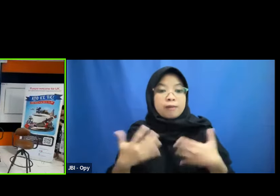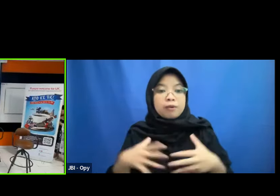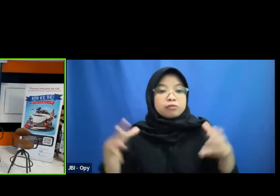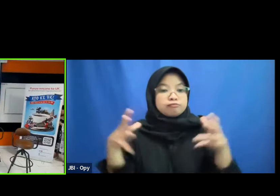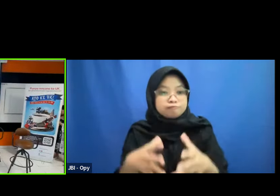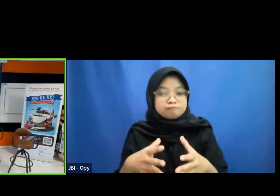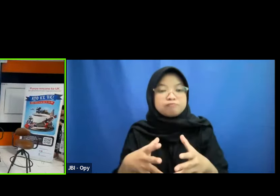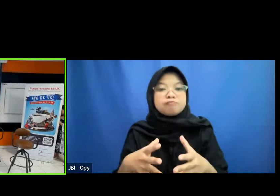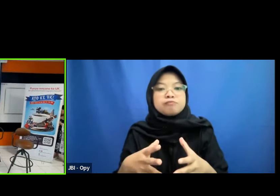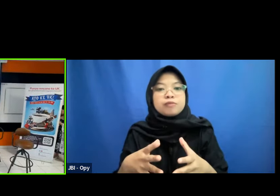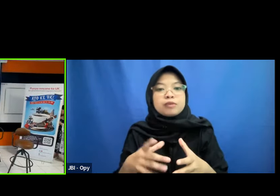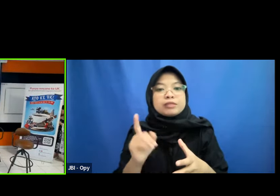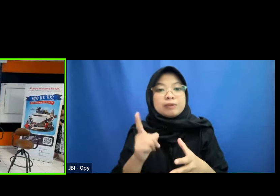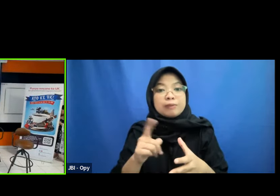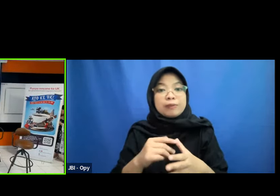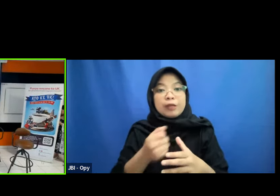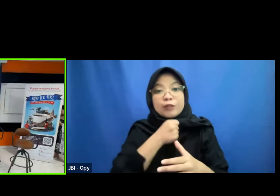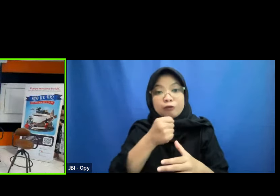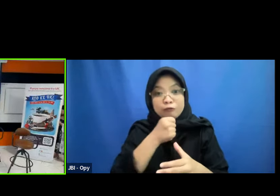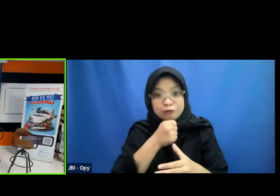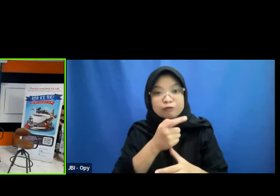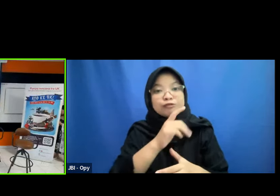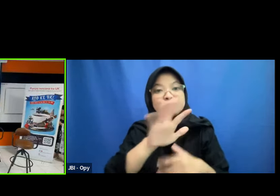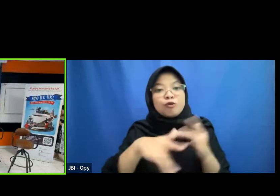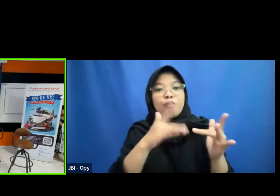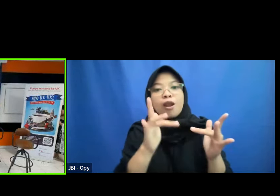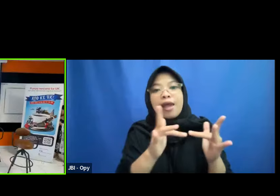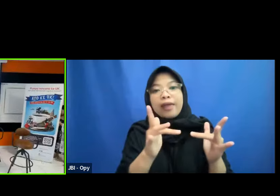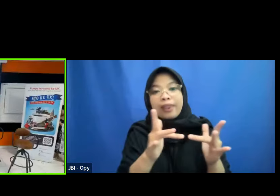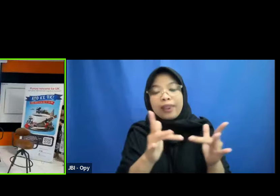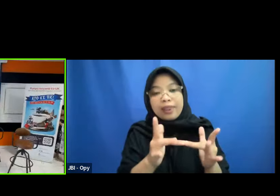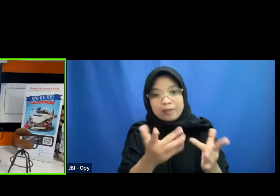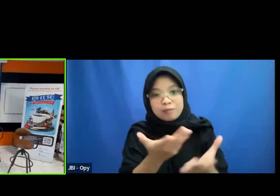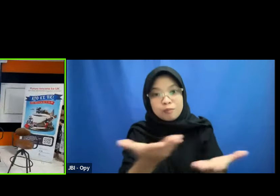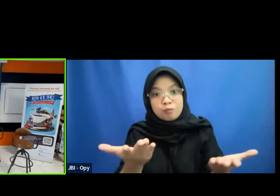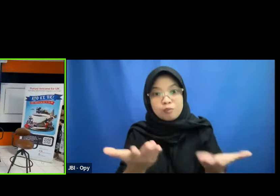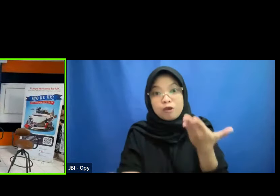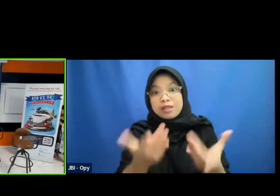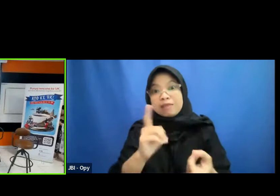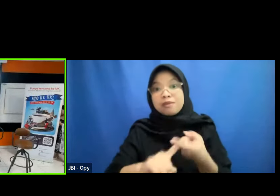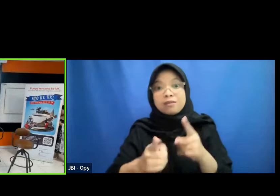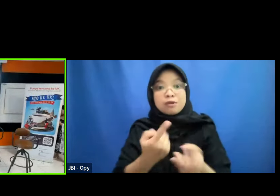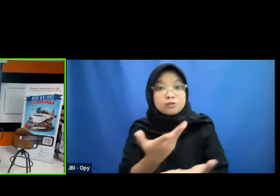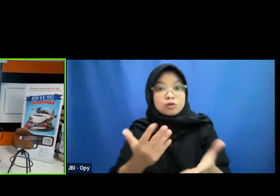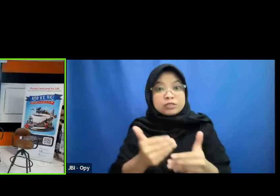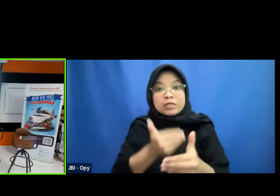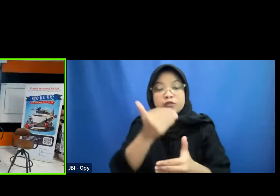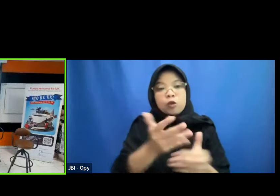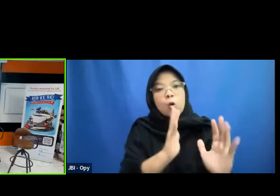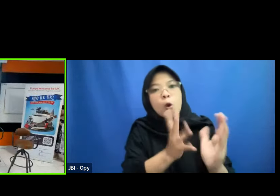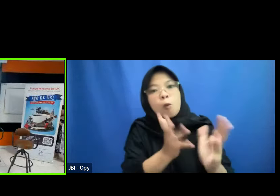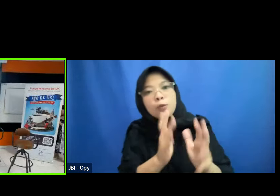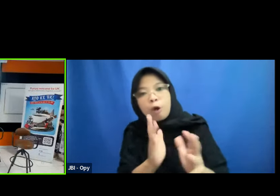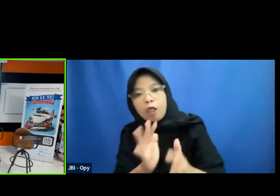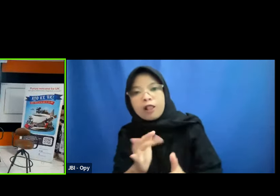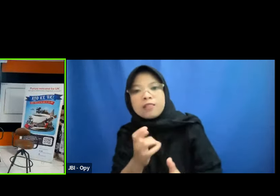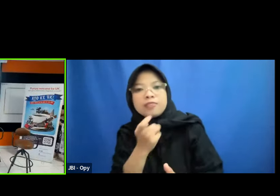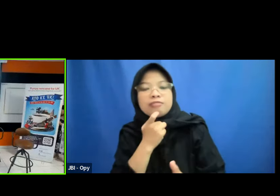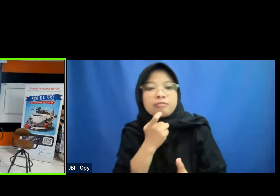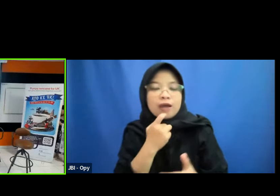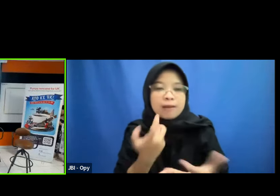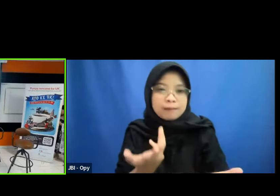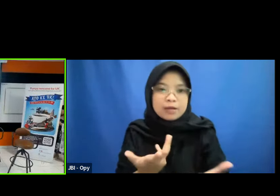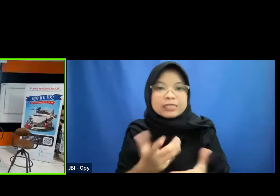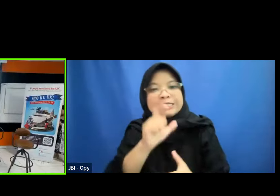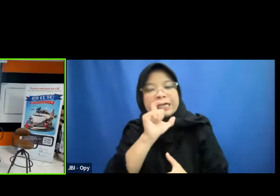in person now karena interviewnya online ya mungkin bagi teman-teman nanti kita akan ngobrol lebih lanjut soal logistik dan tips